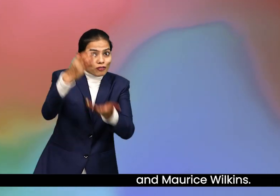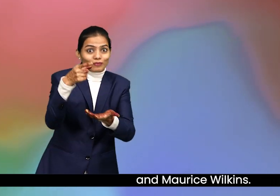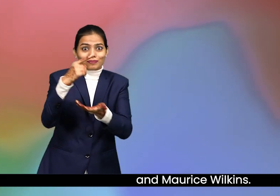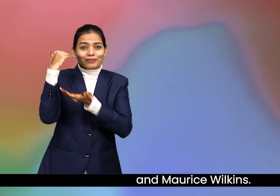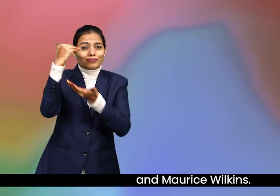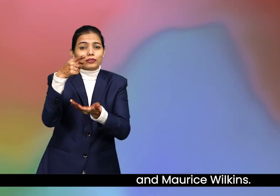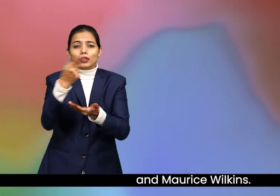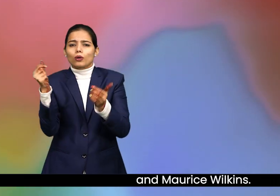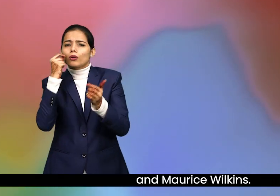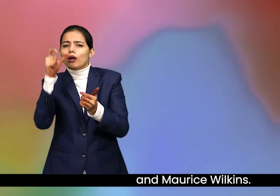நோபல் Maurice பரிசு Wilkins. வழங்கப்பட்டது.